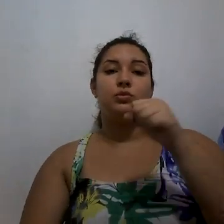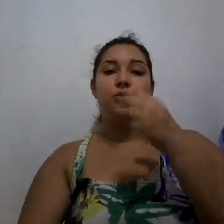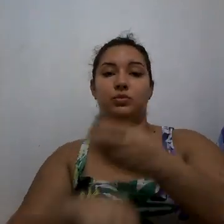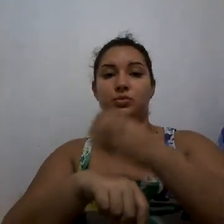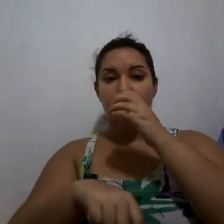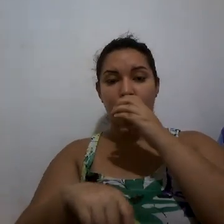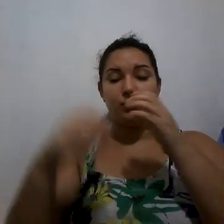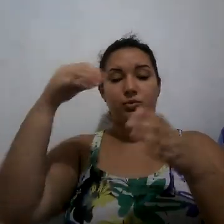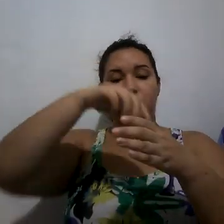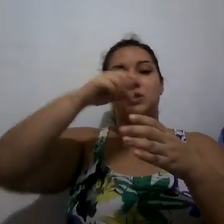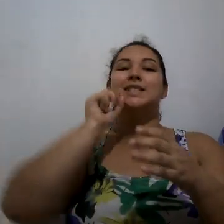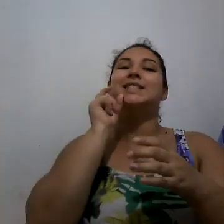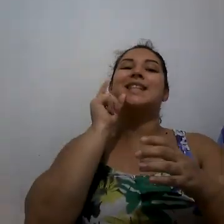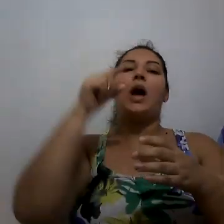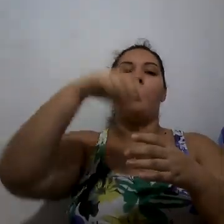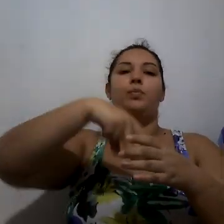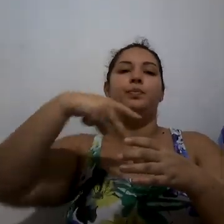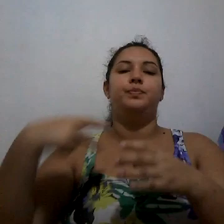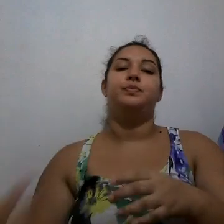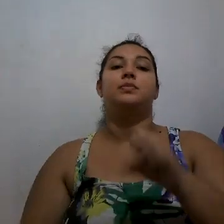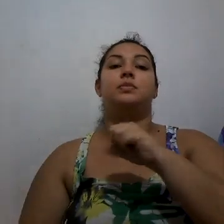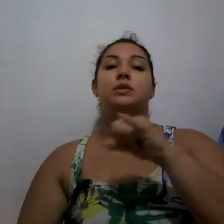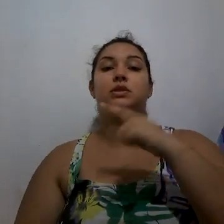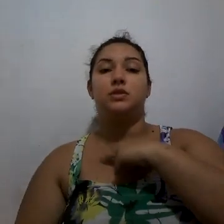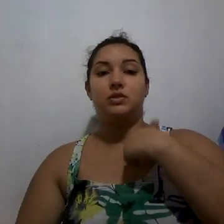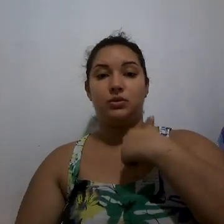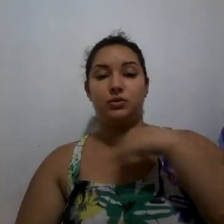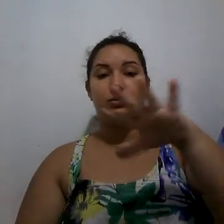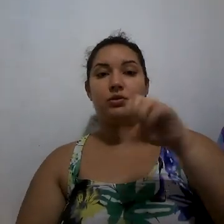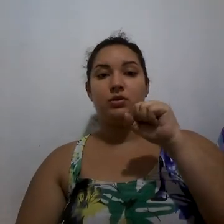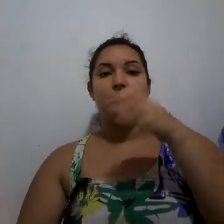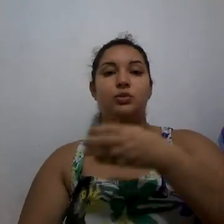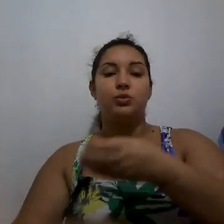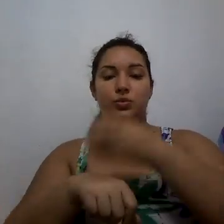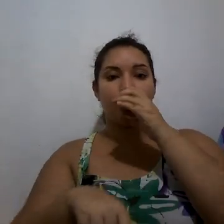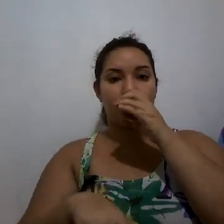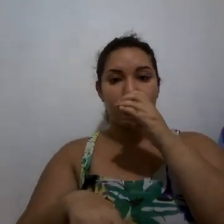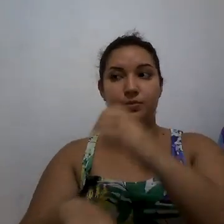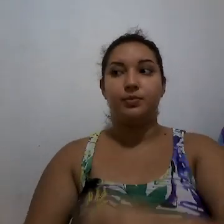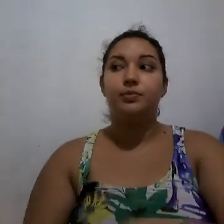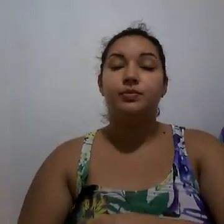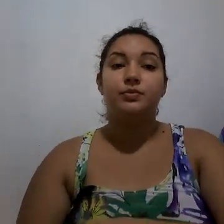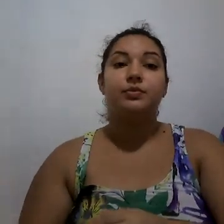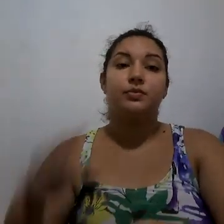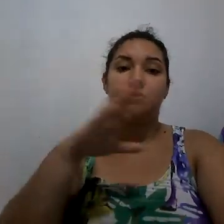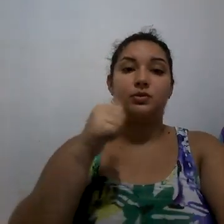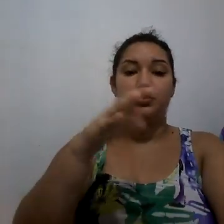sal dentro dele. Se eu pegar o copo, pegamos um copo com 100 ml de